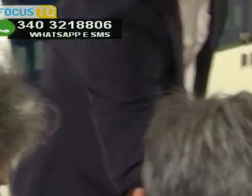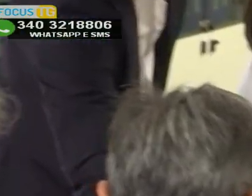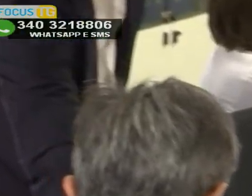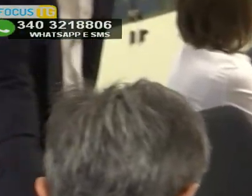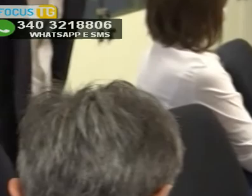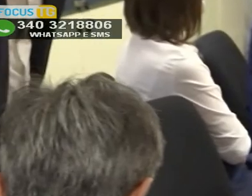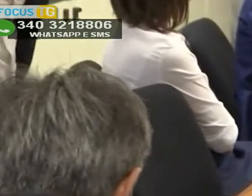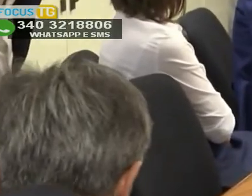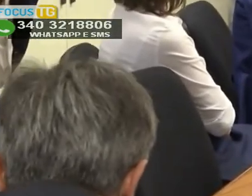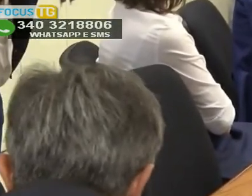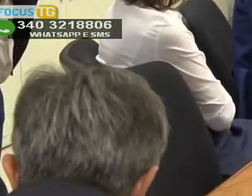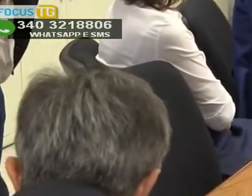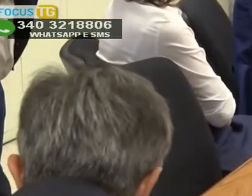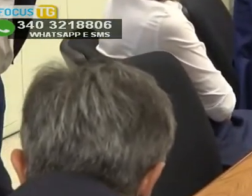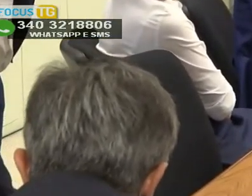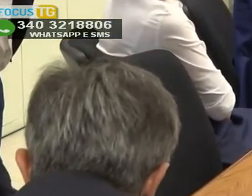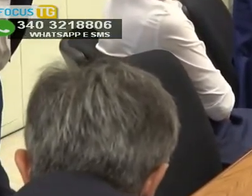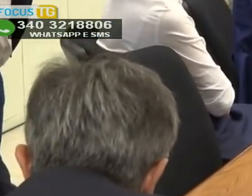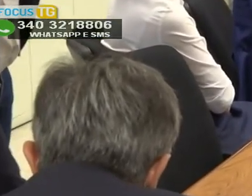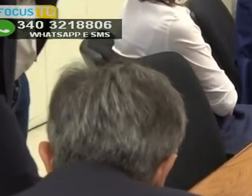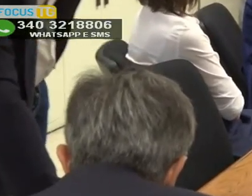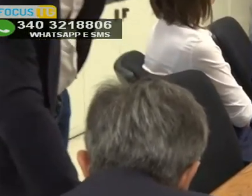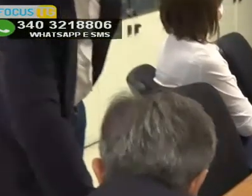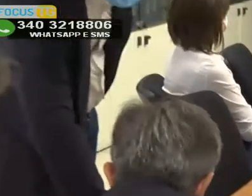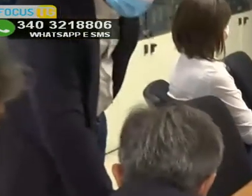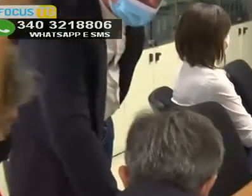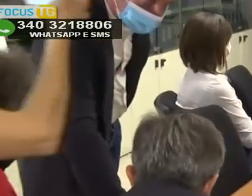È già sufficiente se il controllo. Allora,